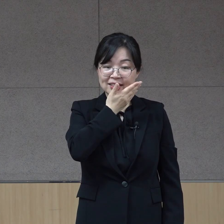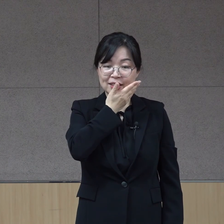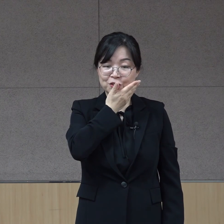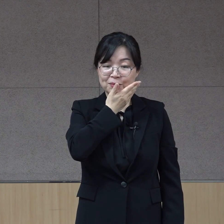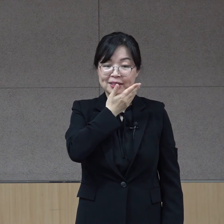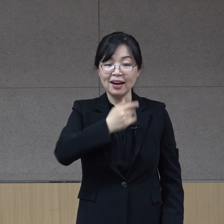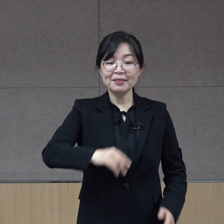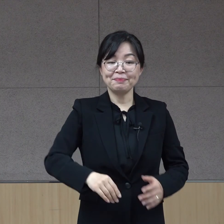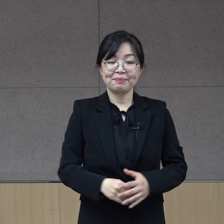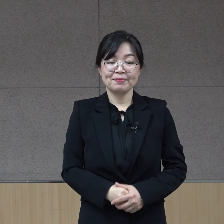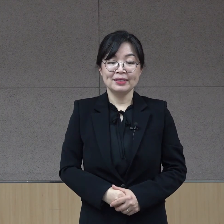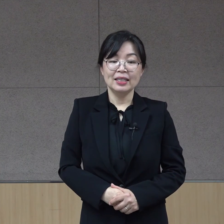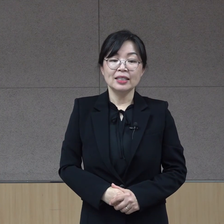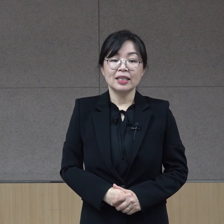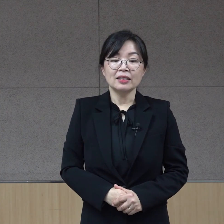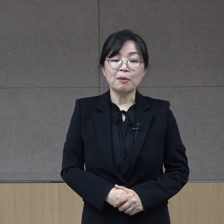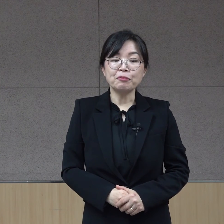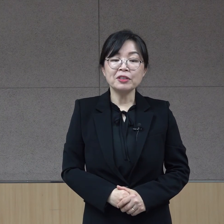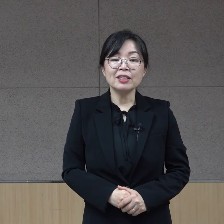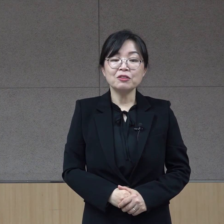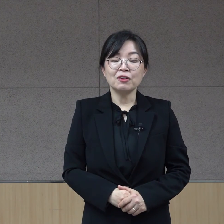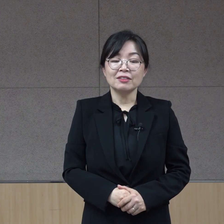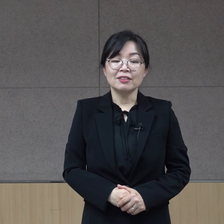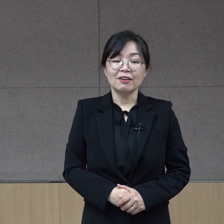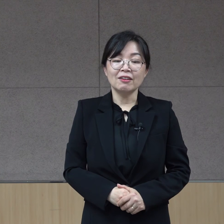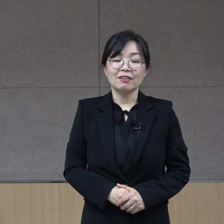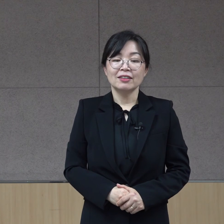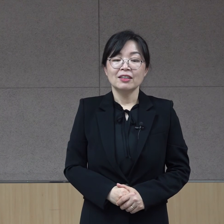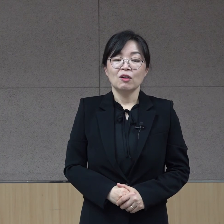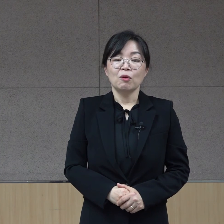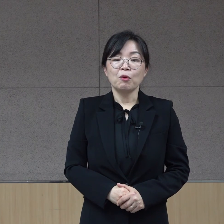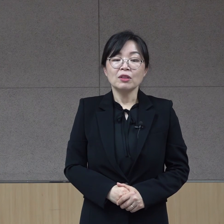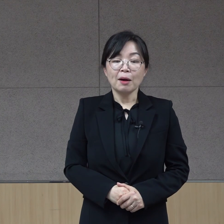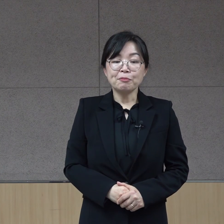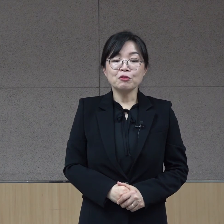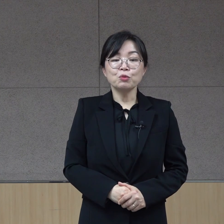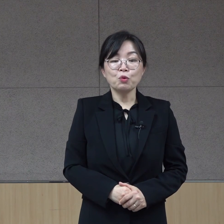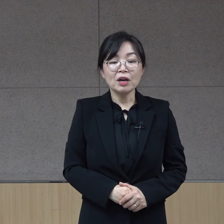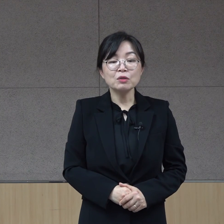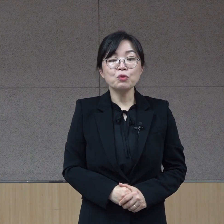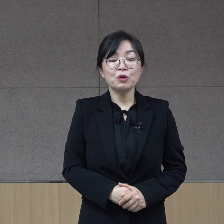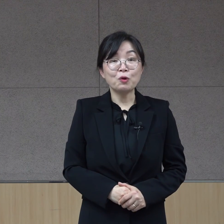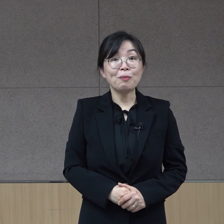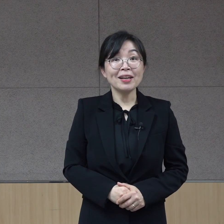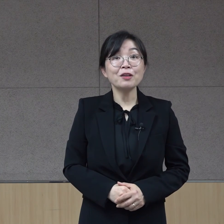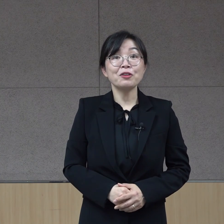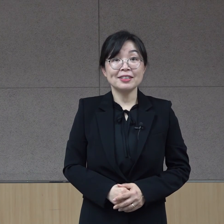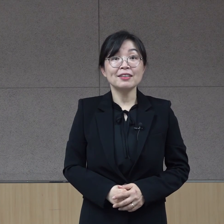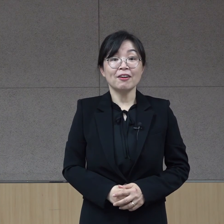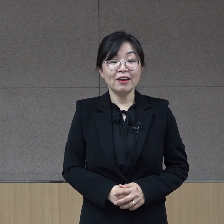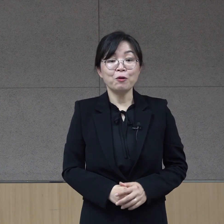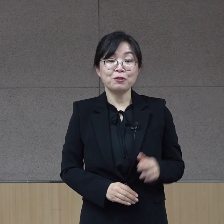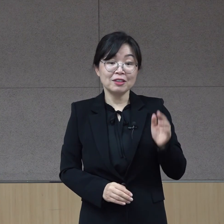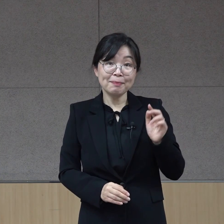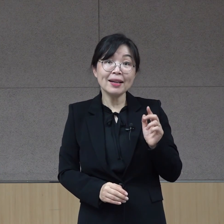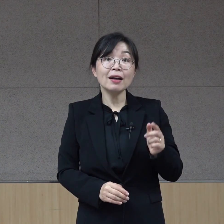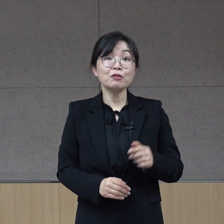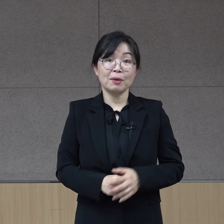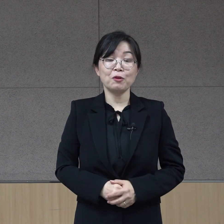깨끗하다는 수화입니다. 자, 단풍이라는 수화는요. 단풍은 노랑도 있고 빨강도 있을 거예요. 오늘은 빨강으로